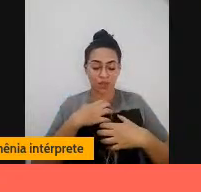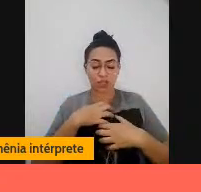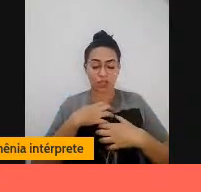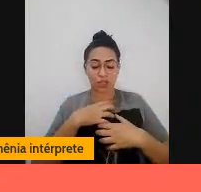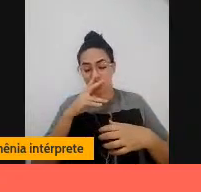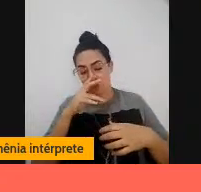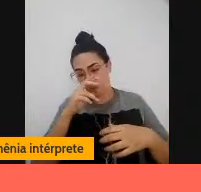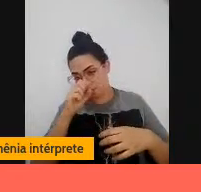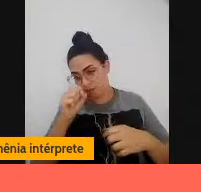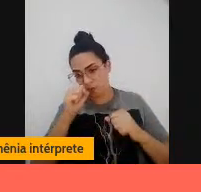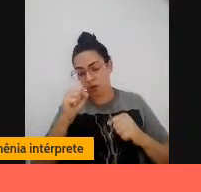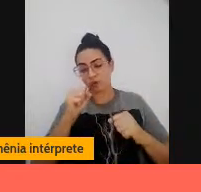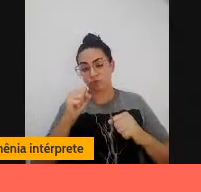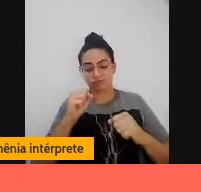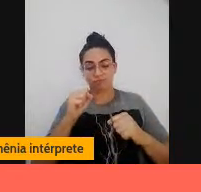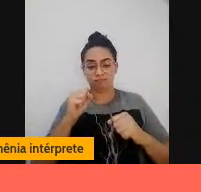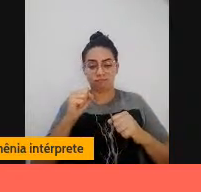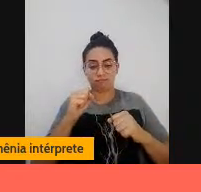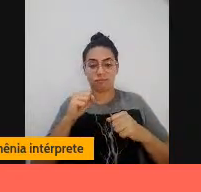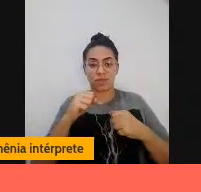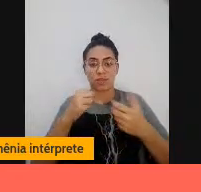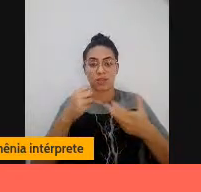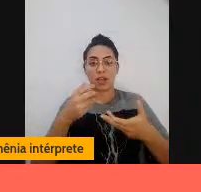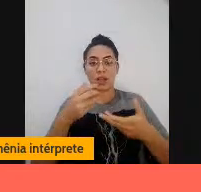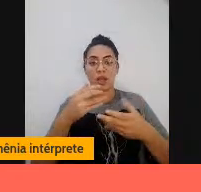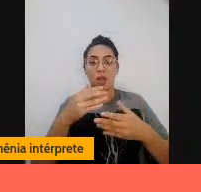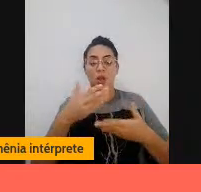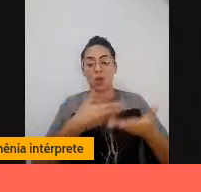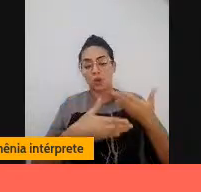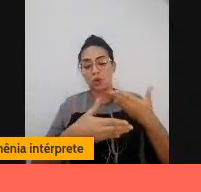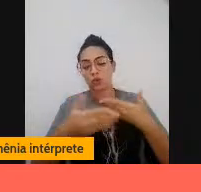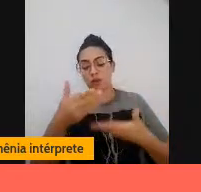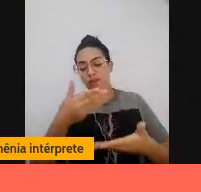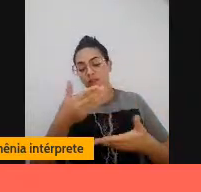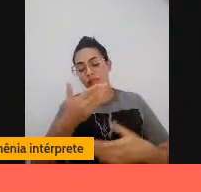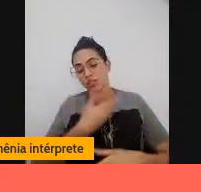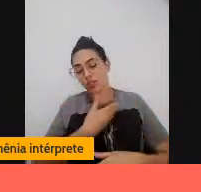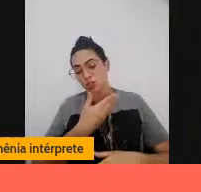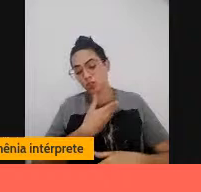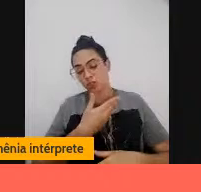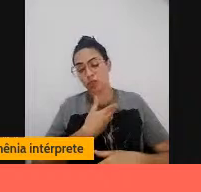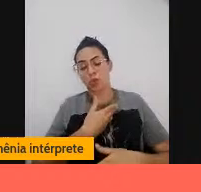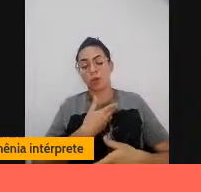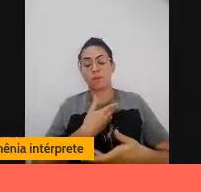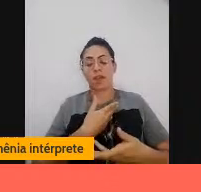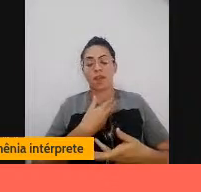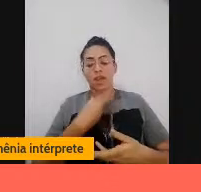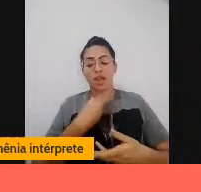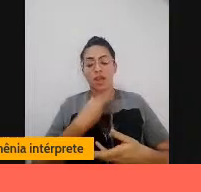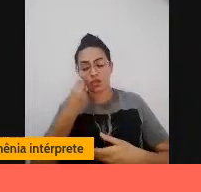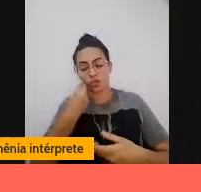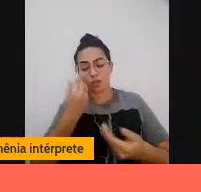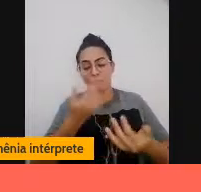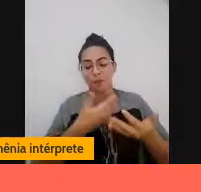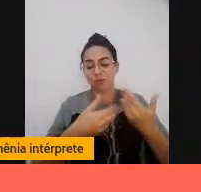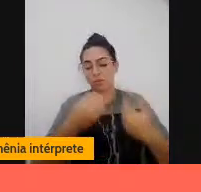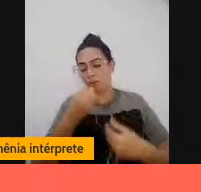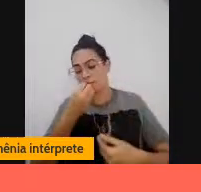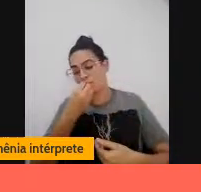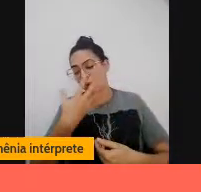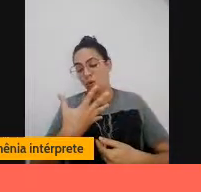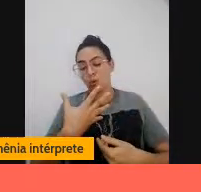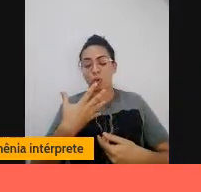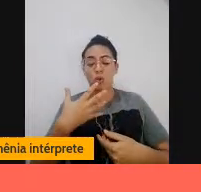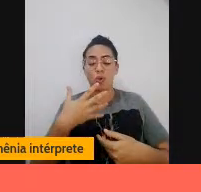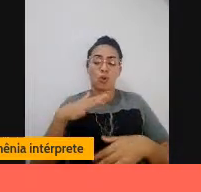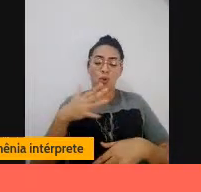Centro de Educação. Conversar com outros colegas, trocar as experiências boas, as experiências que não estavam